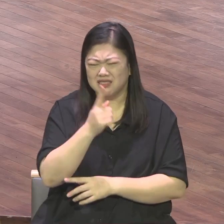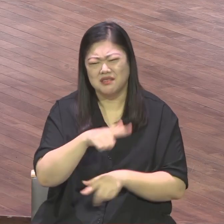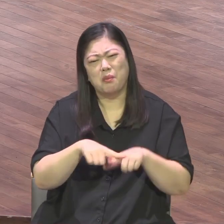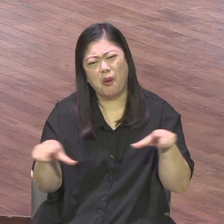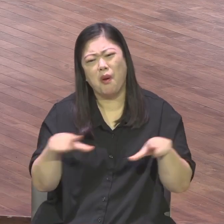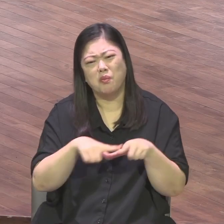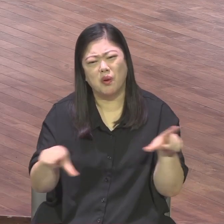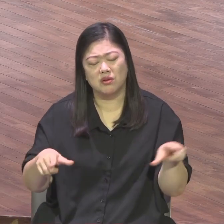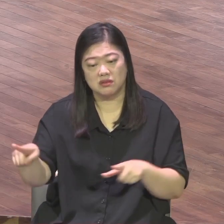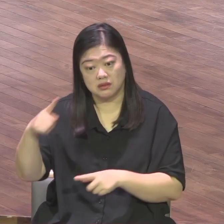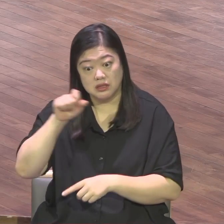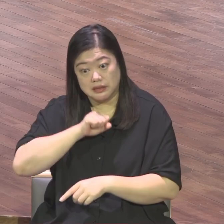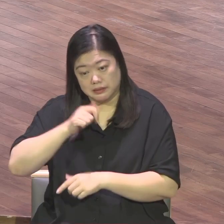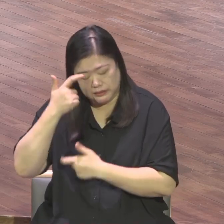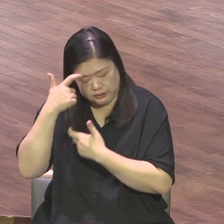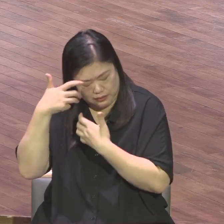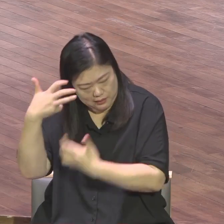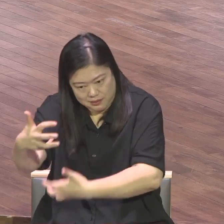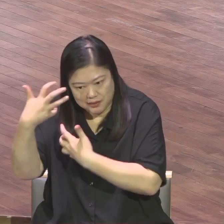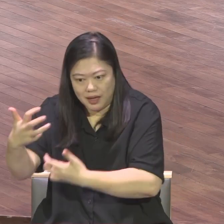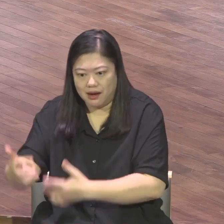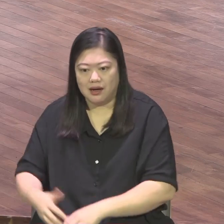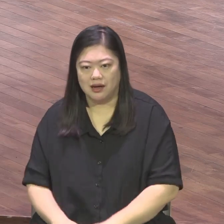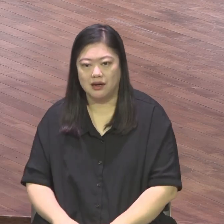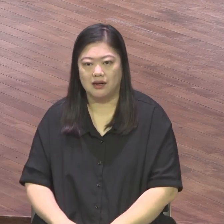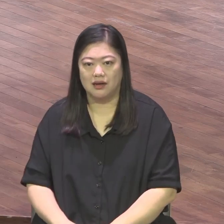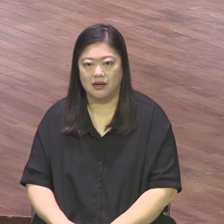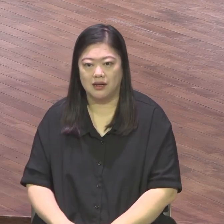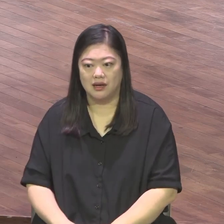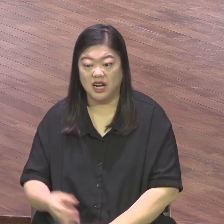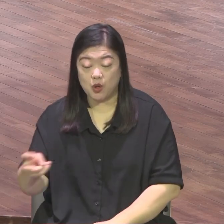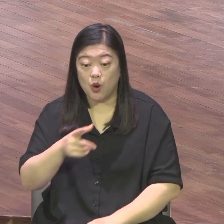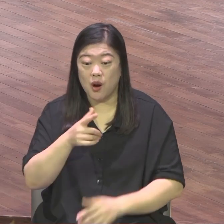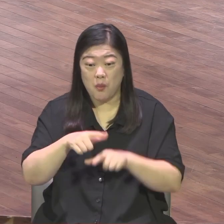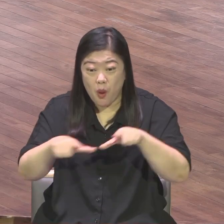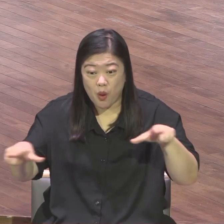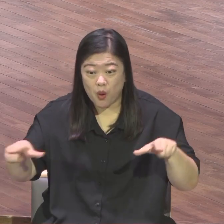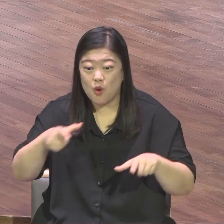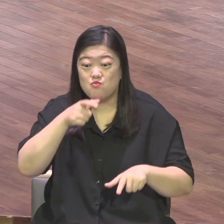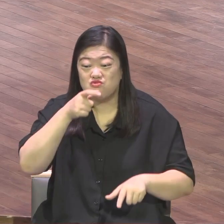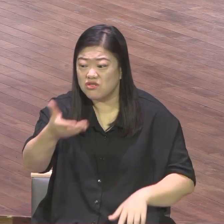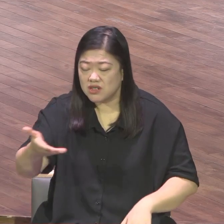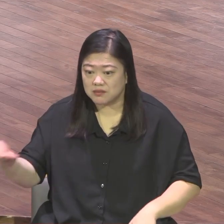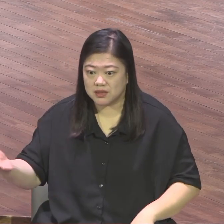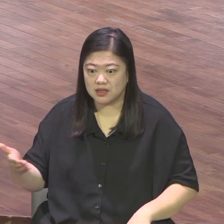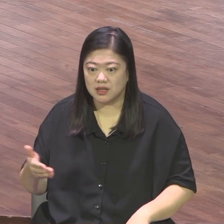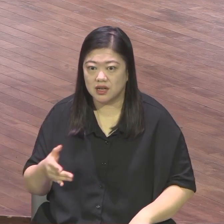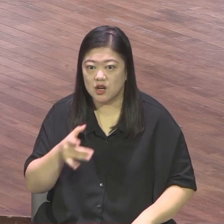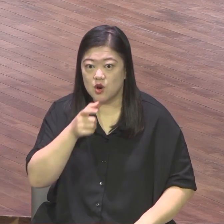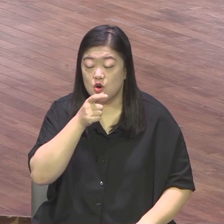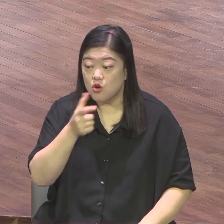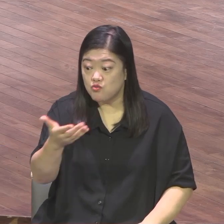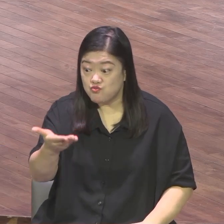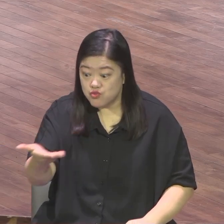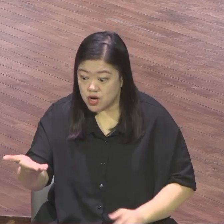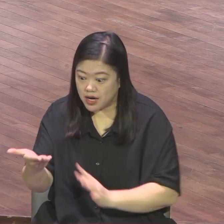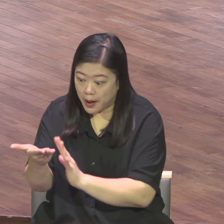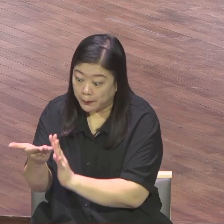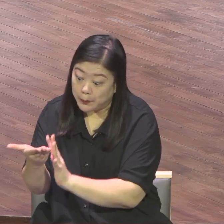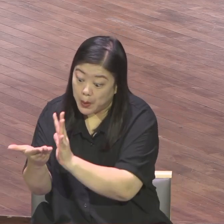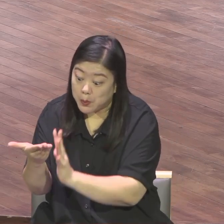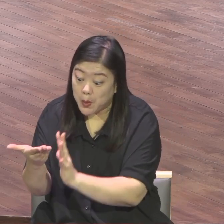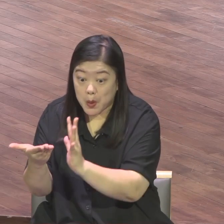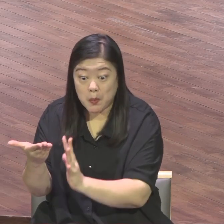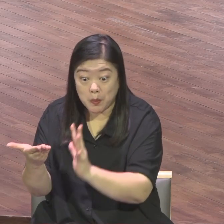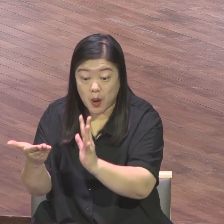않습니까? 같이 우리 어디 가다 보면 물좀 저 고기 많겠네. 저는 푸른 초만 보는데 그 바다만